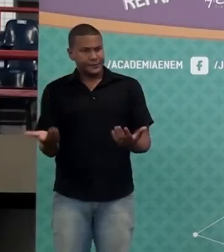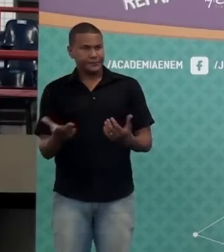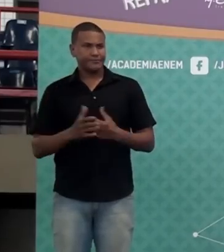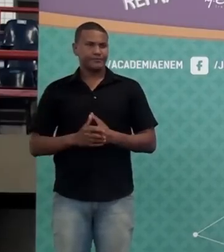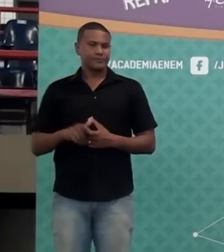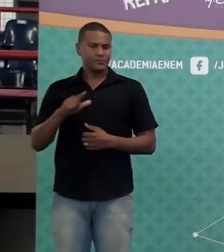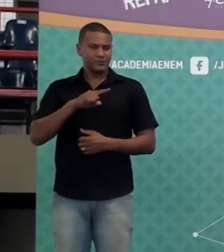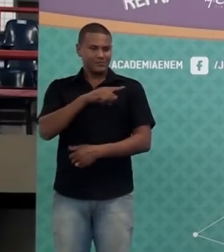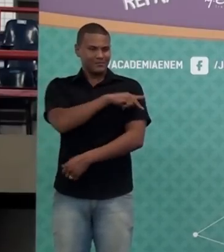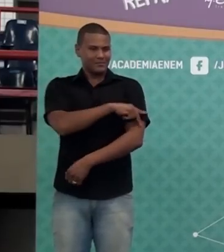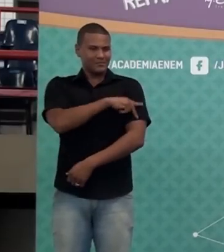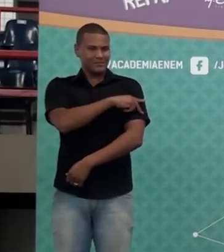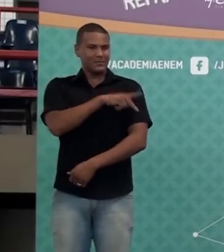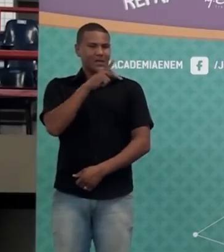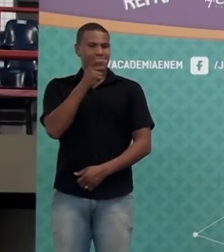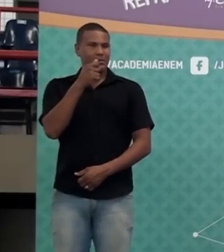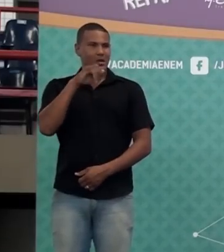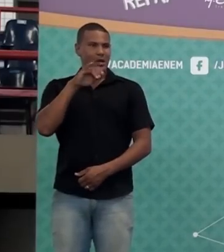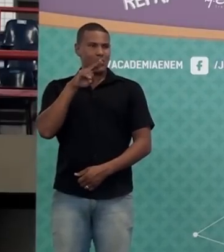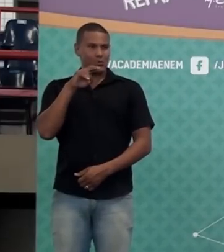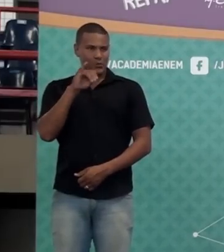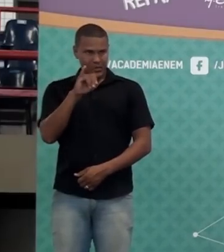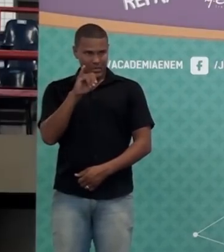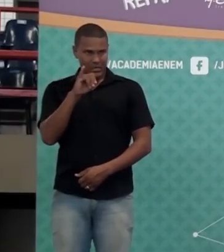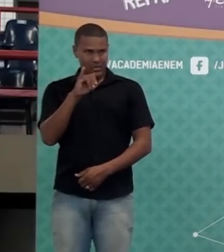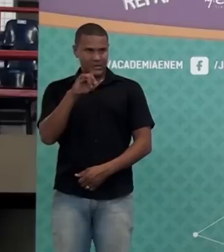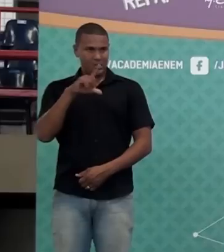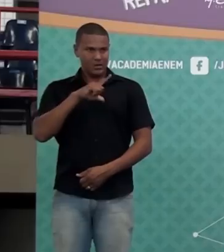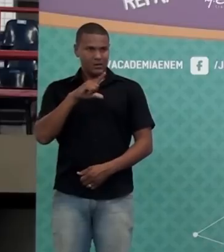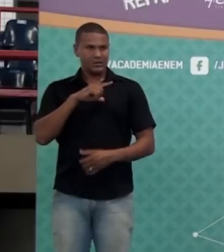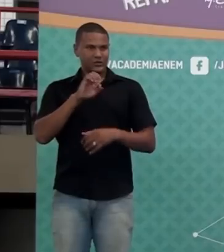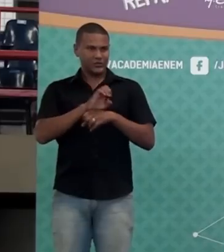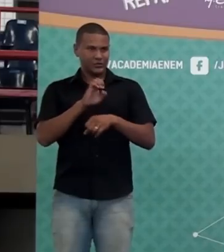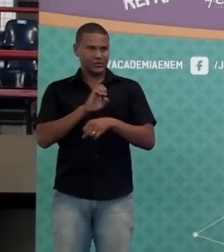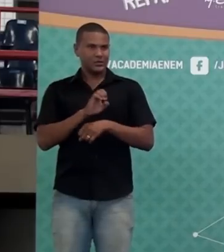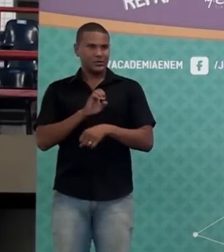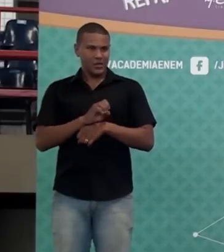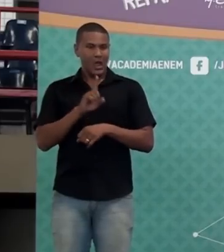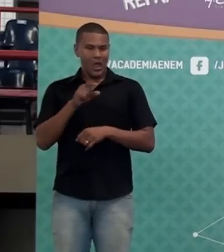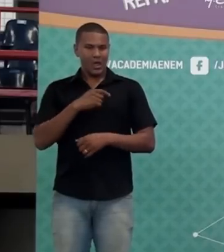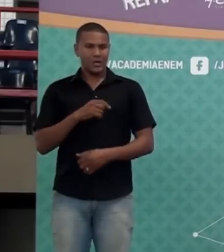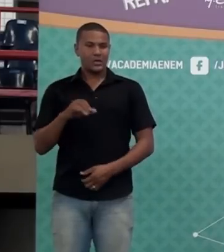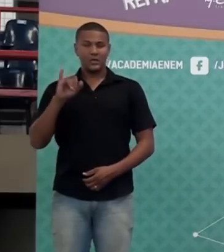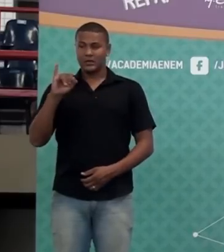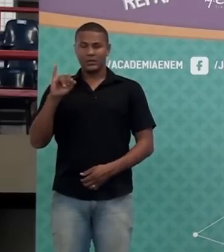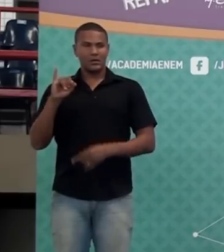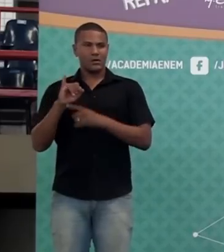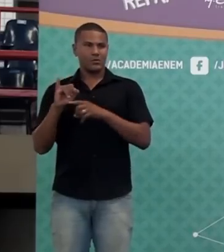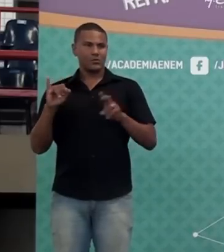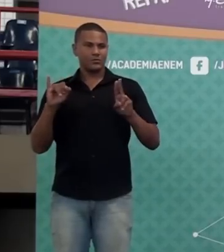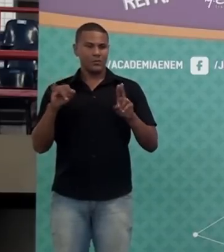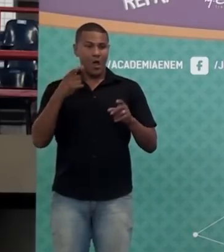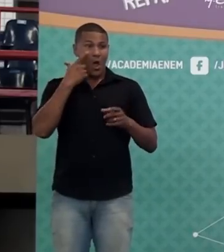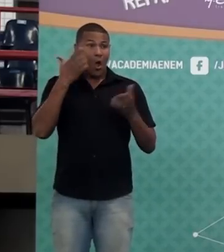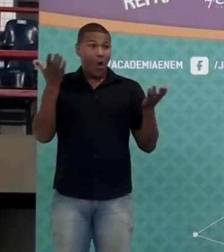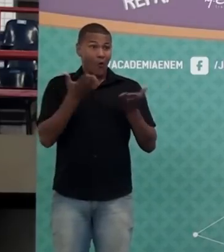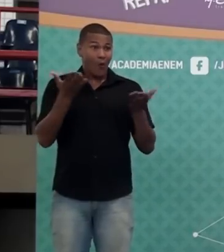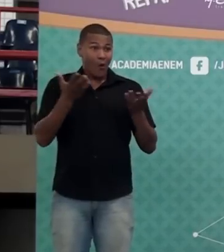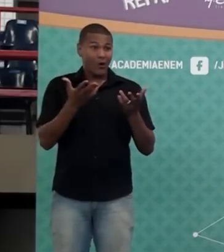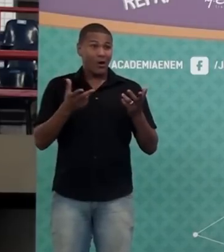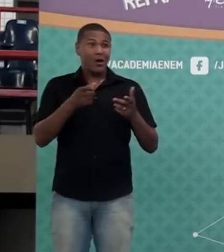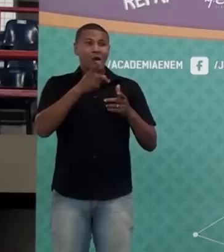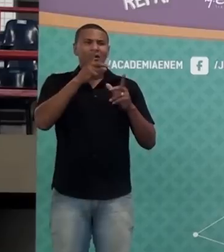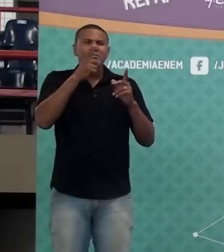Piauí, que eu tenho o I formando hiato com o U, Itaí formando hiato com o I. Pessoal, observe